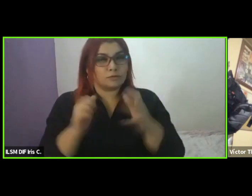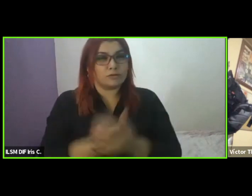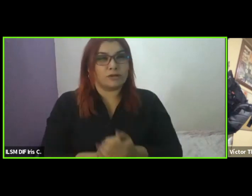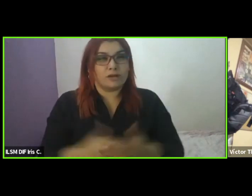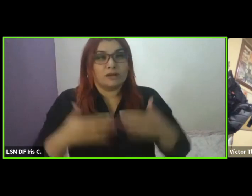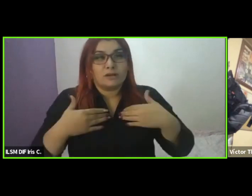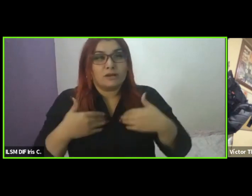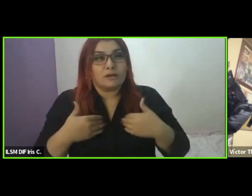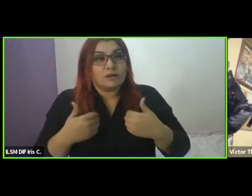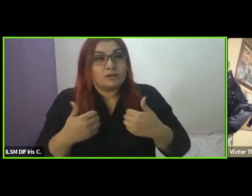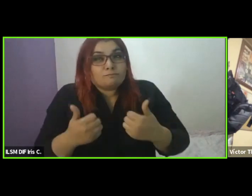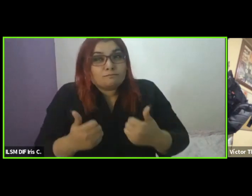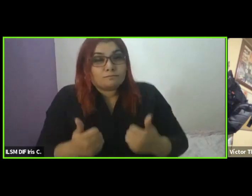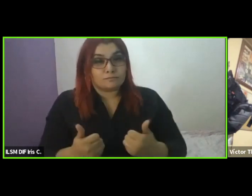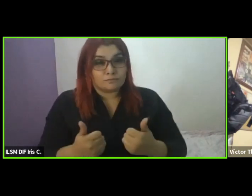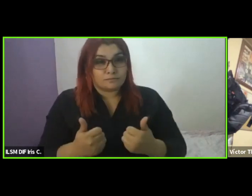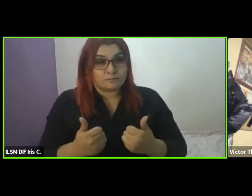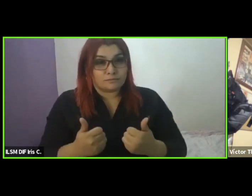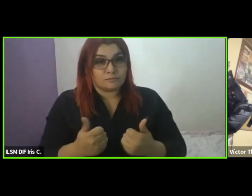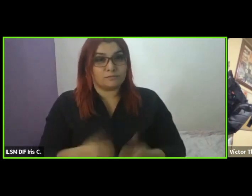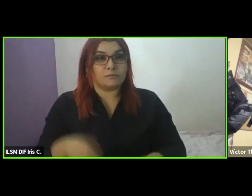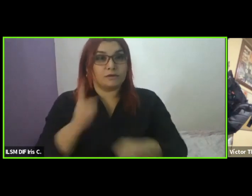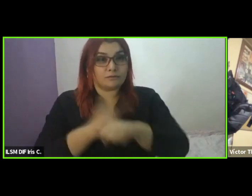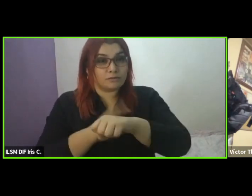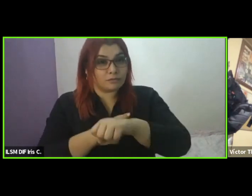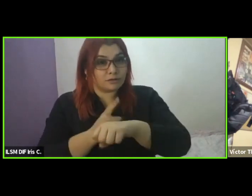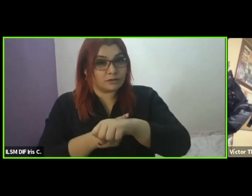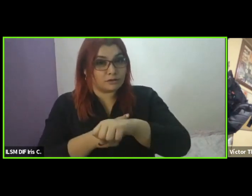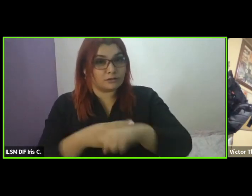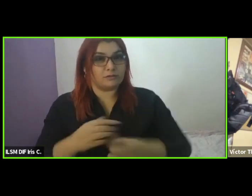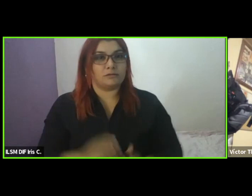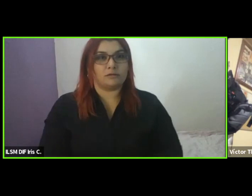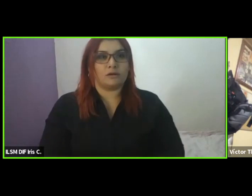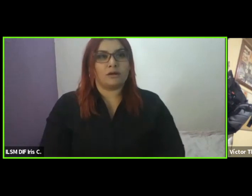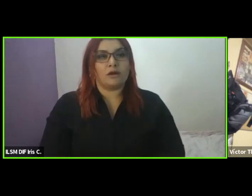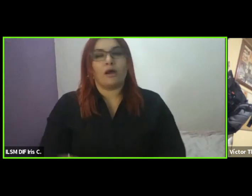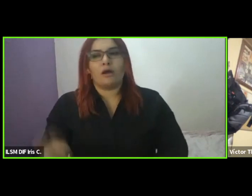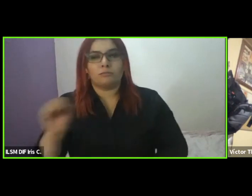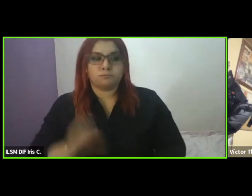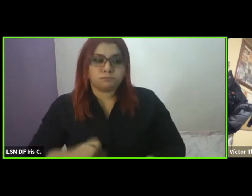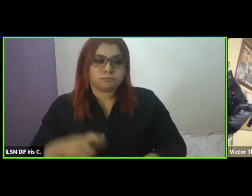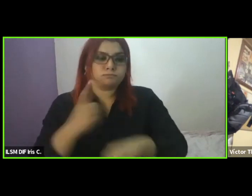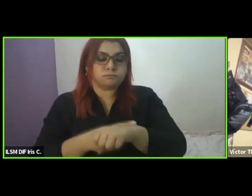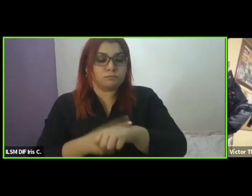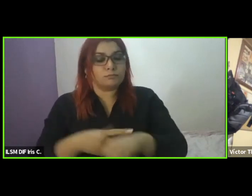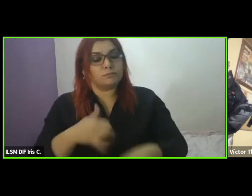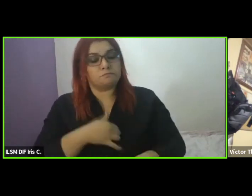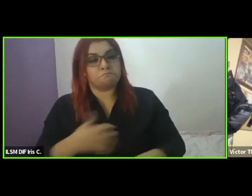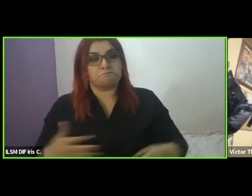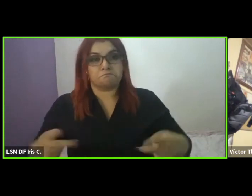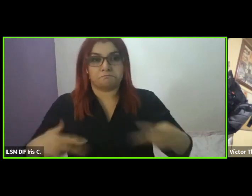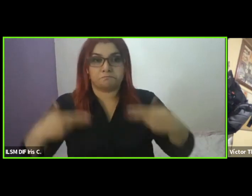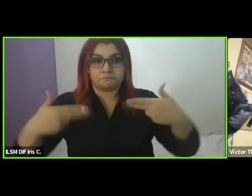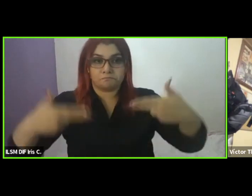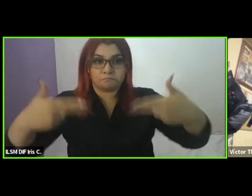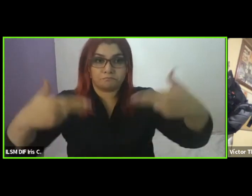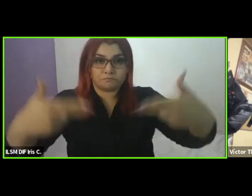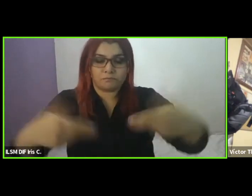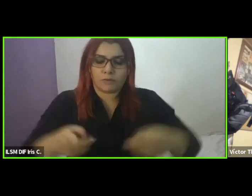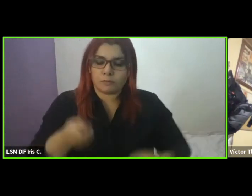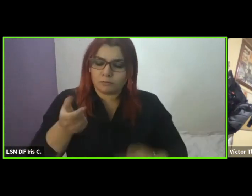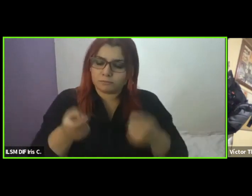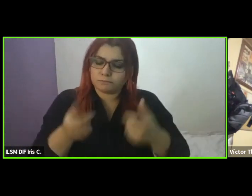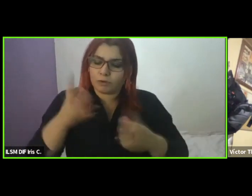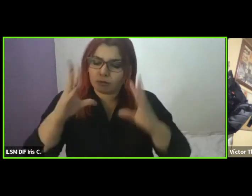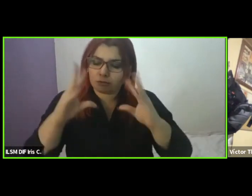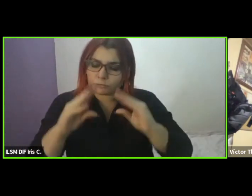características de la enfermedad que tengo. Tengo una enfermedad hereditaria que progresivamente me va discapacitando.